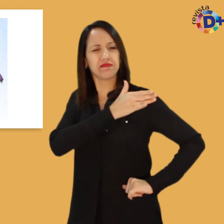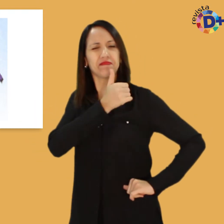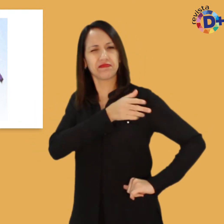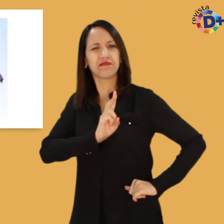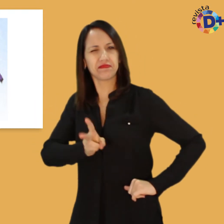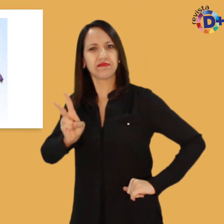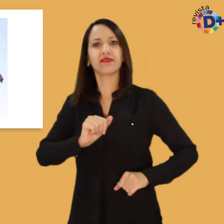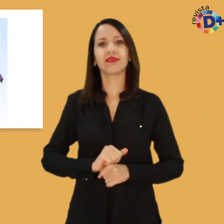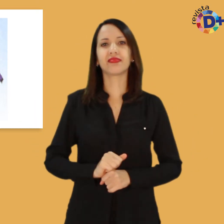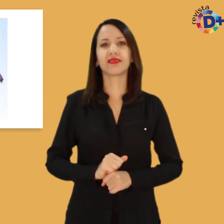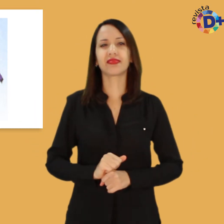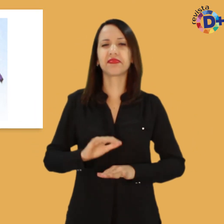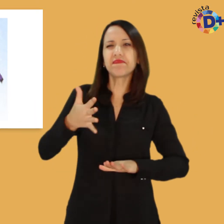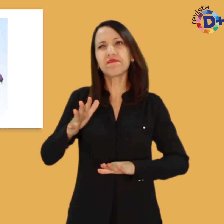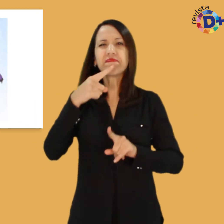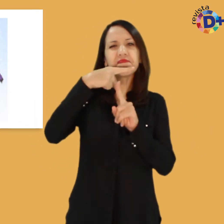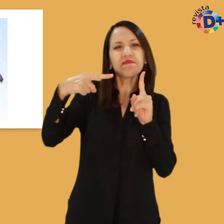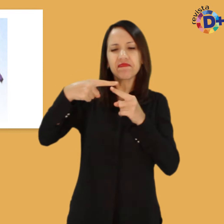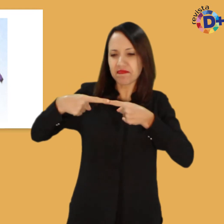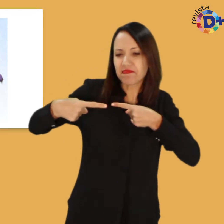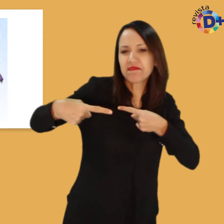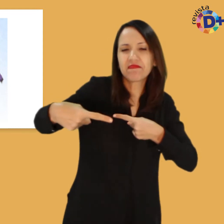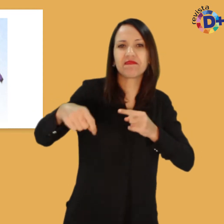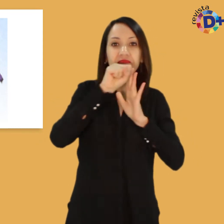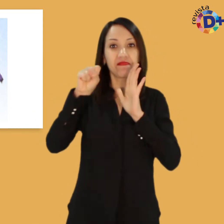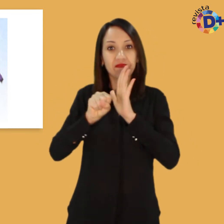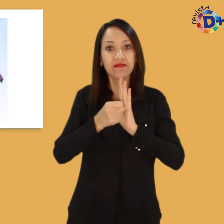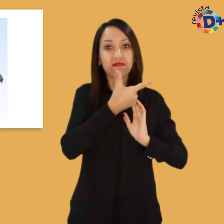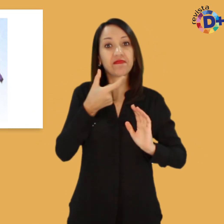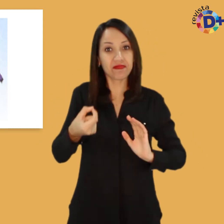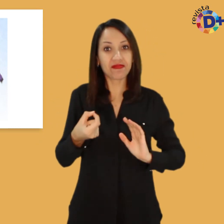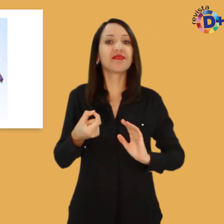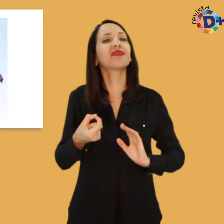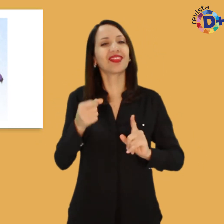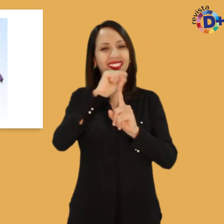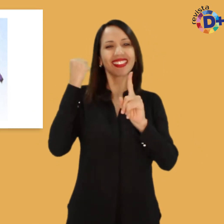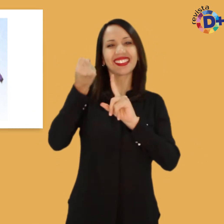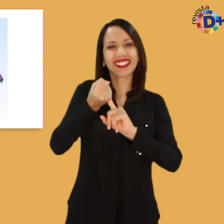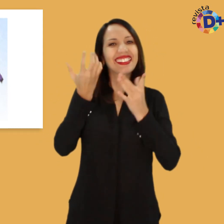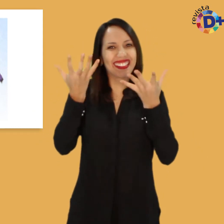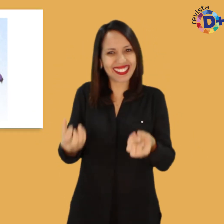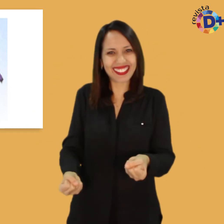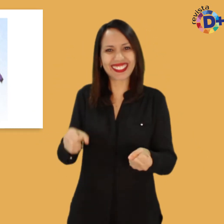Após a metade do século XX, é que a sociedade começa a reconhecer os direitos da pessoa com